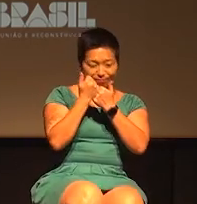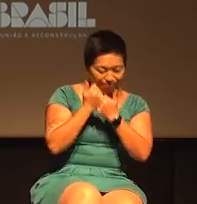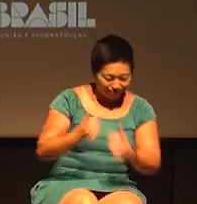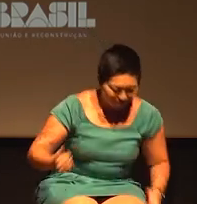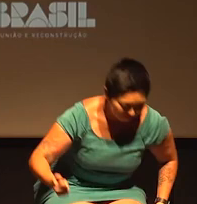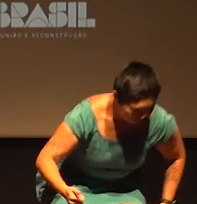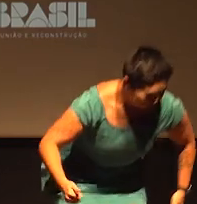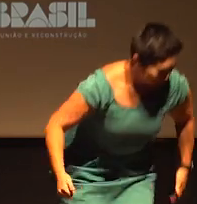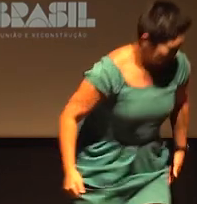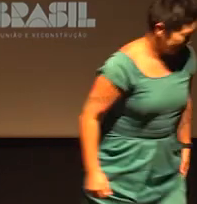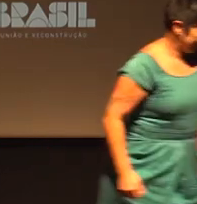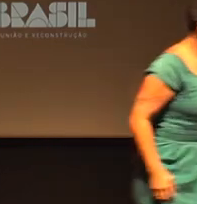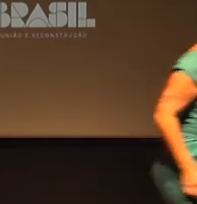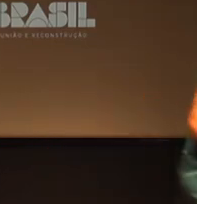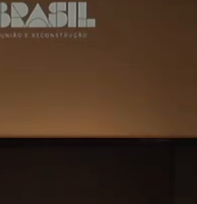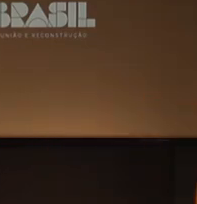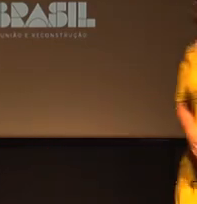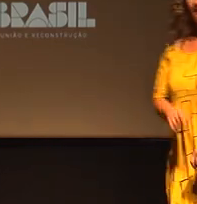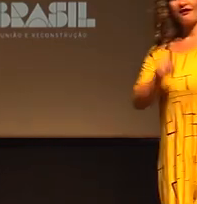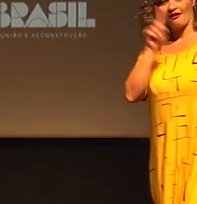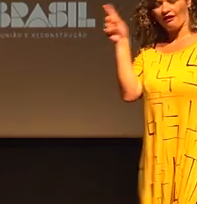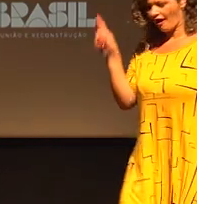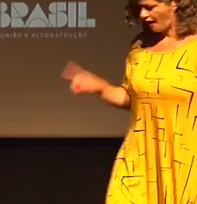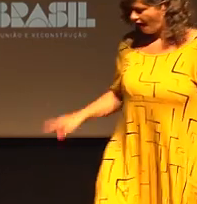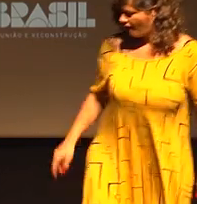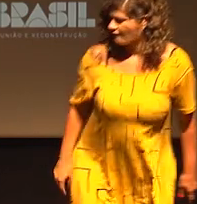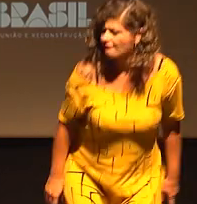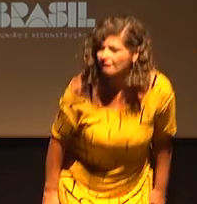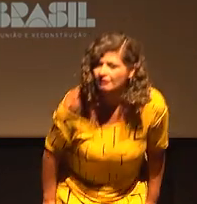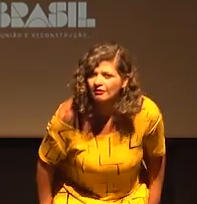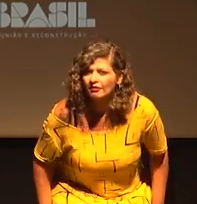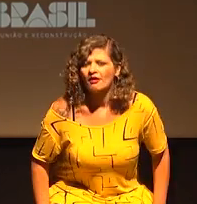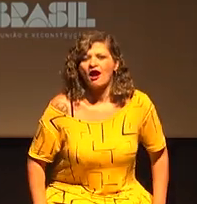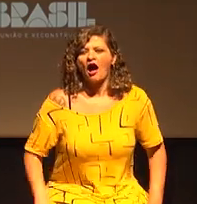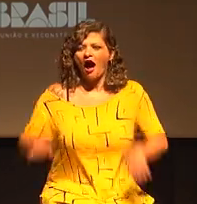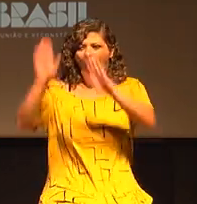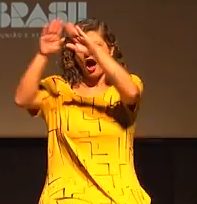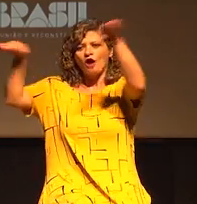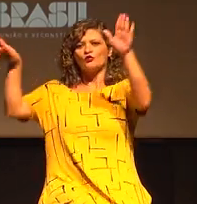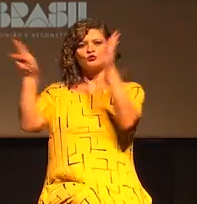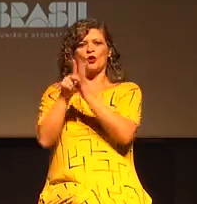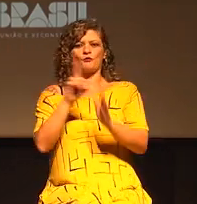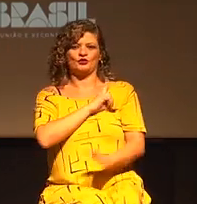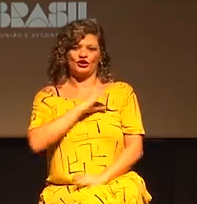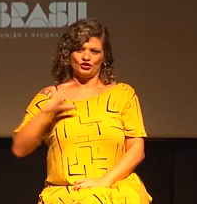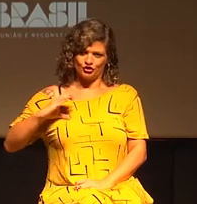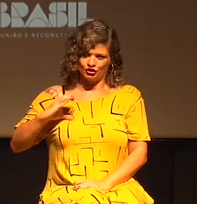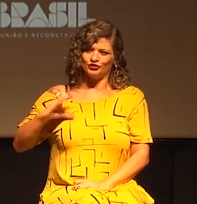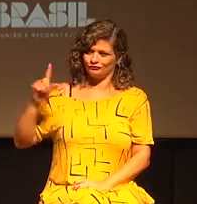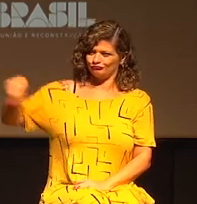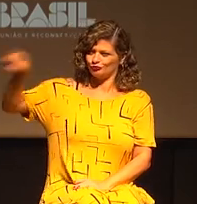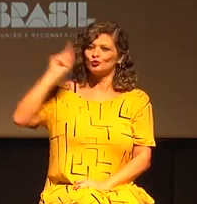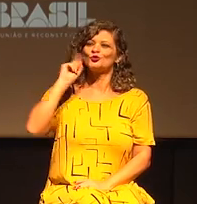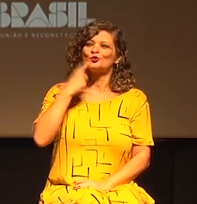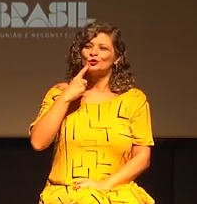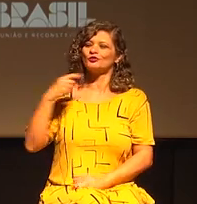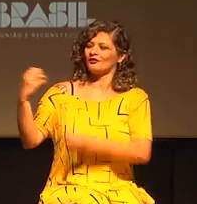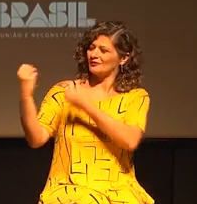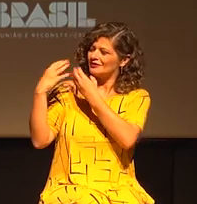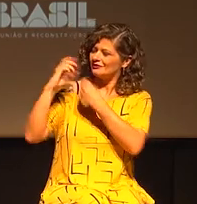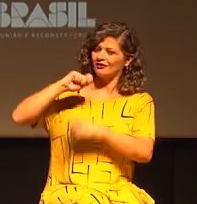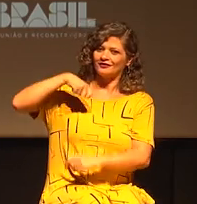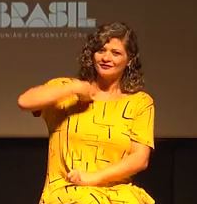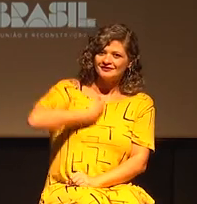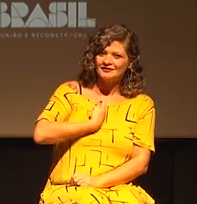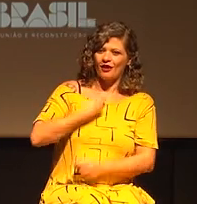da da derdic que é uma escola para para pessoas surdas me ensinaram que a gente tem um sinal em libras e